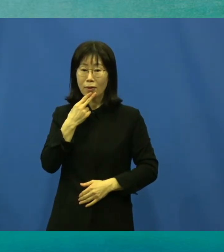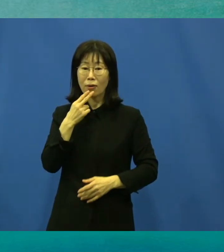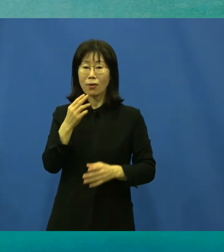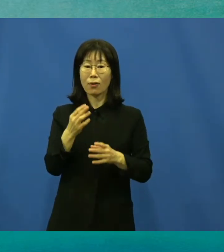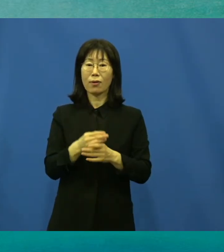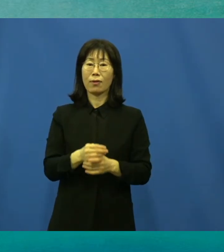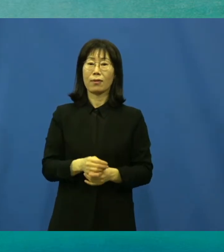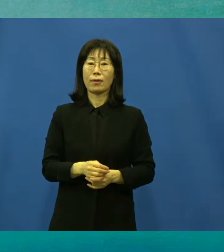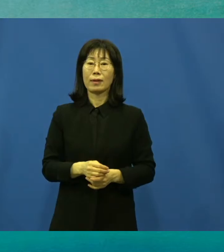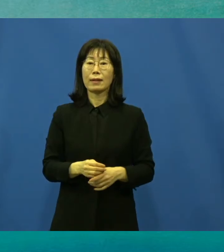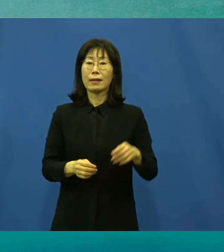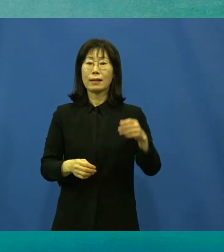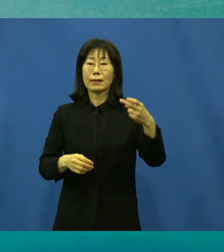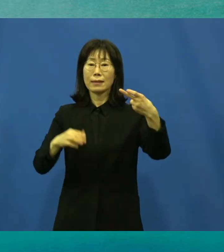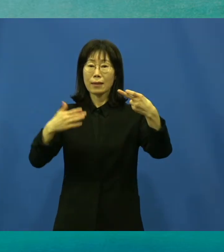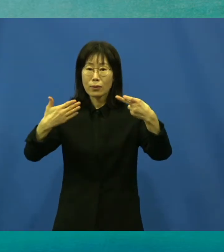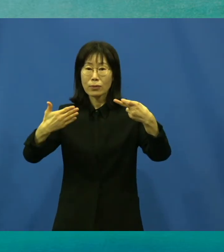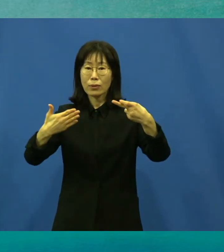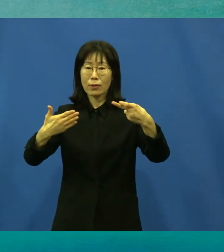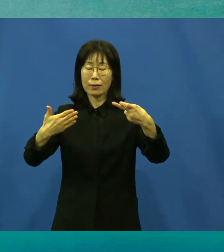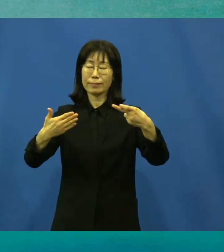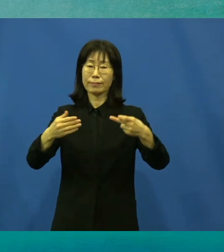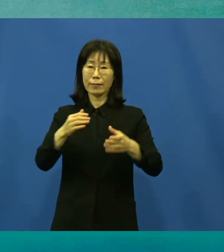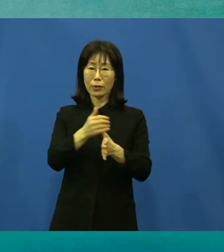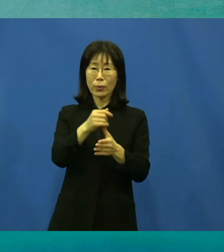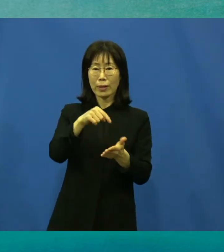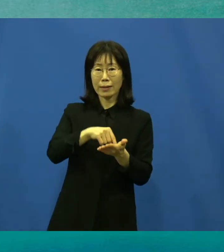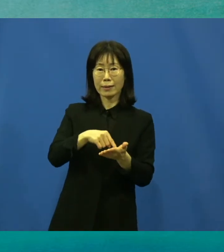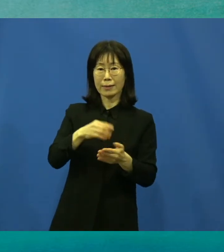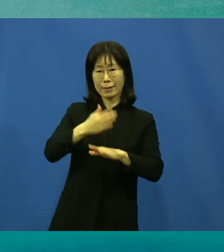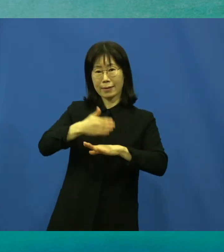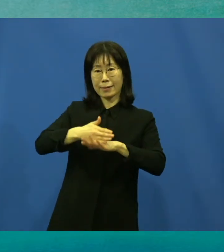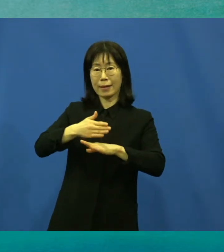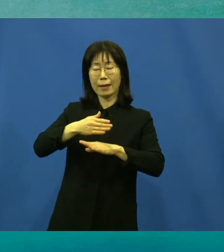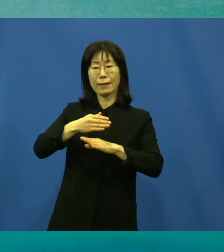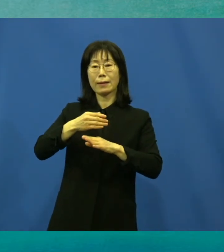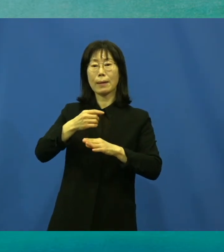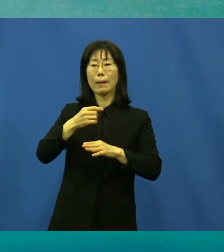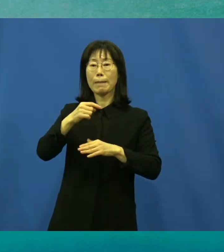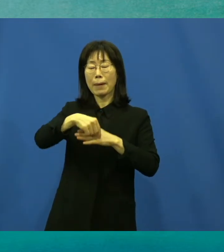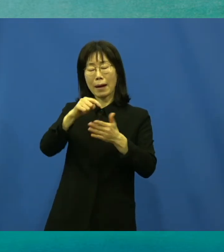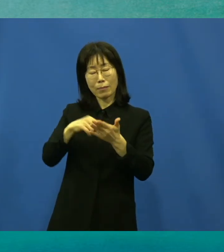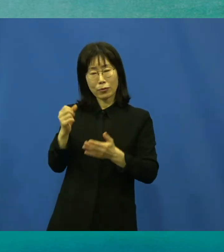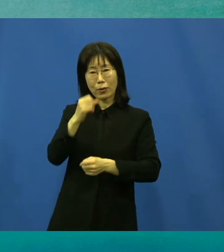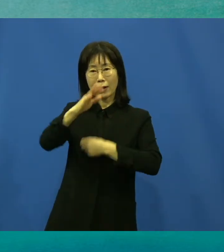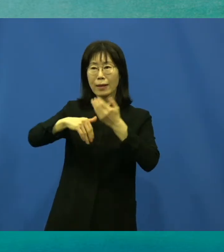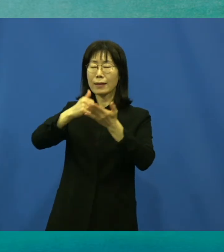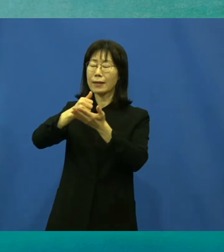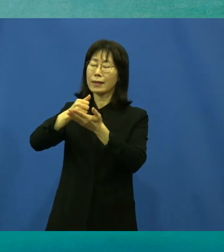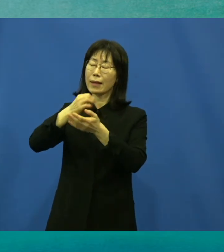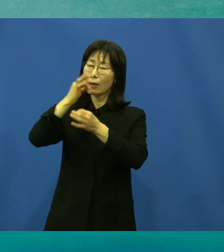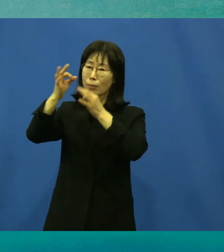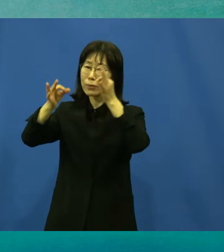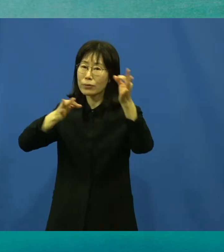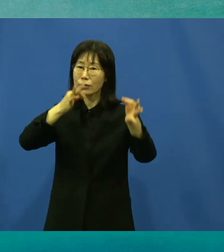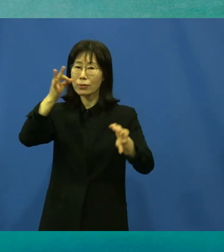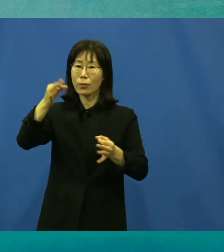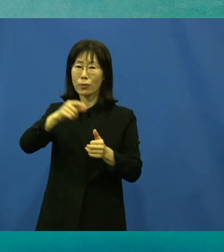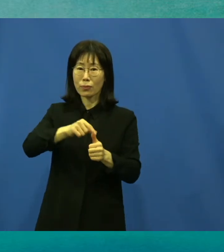감사하는 목소리로 주께 제사를 드리며 나의 소원을 주께 갖겠나이다. 구원은